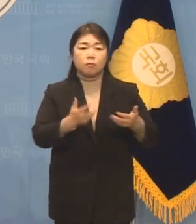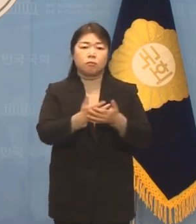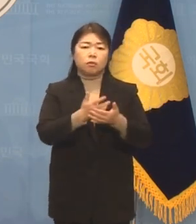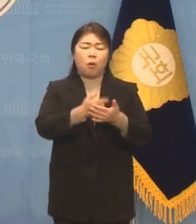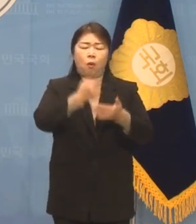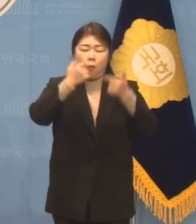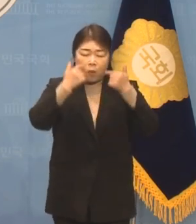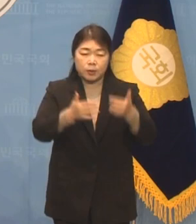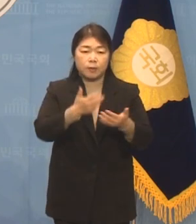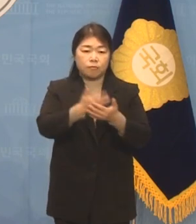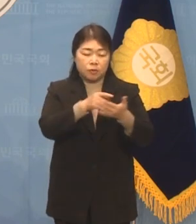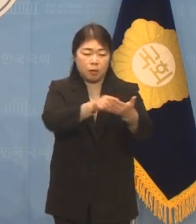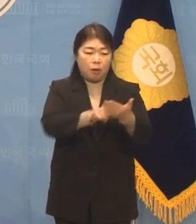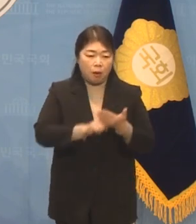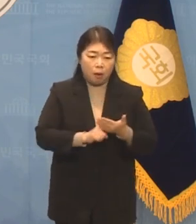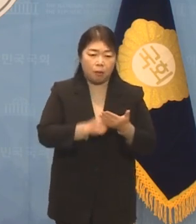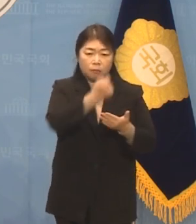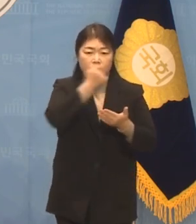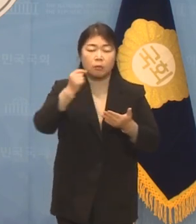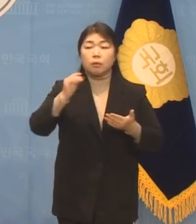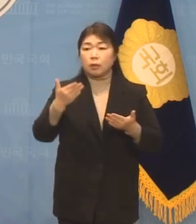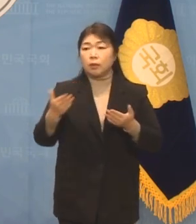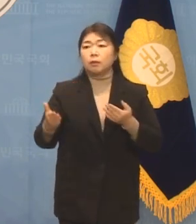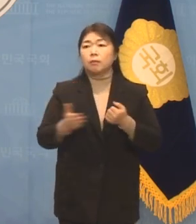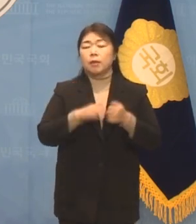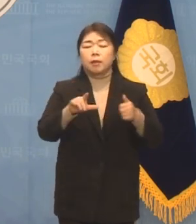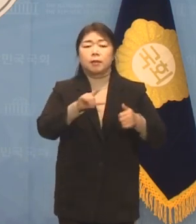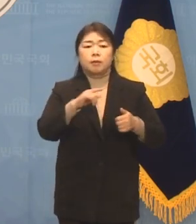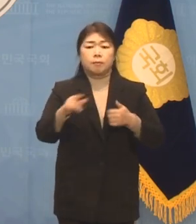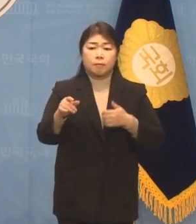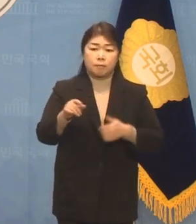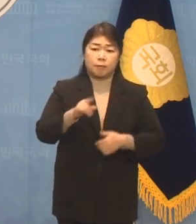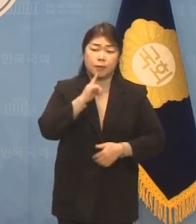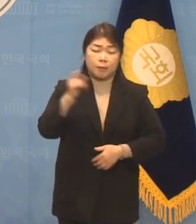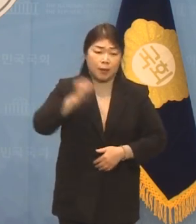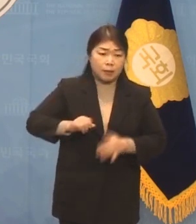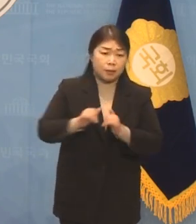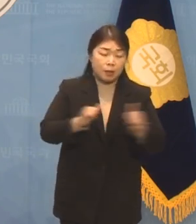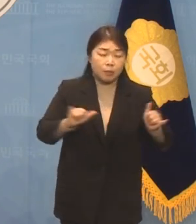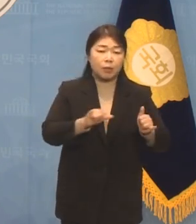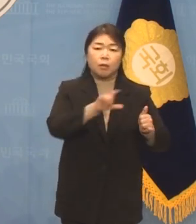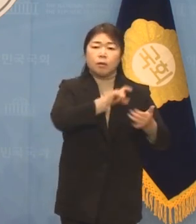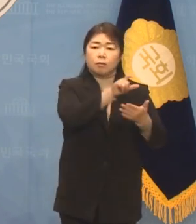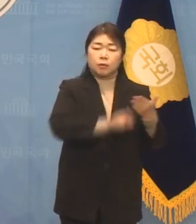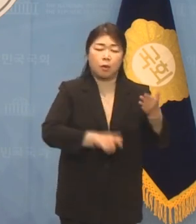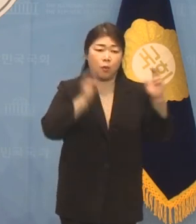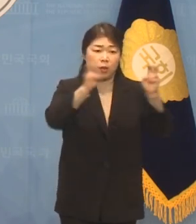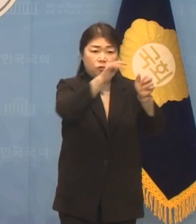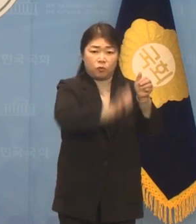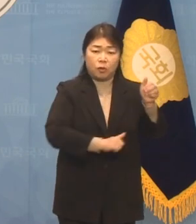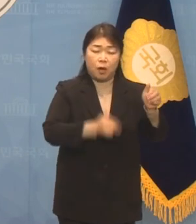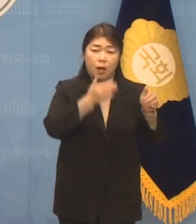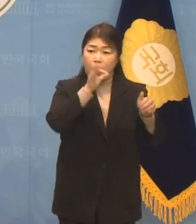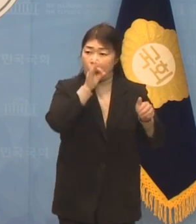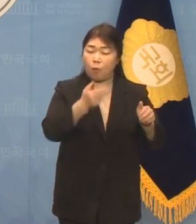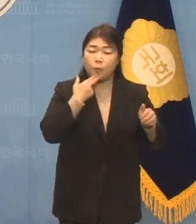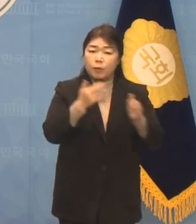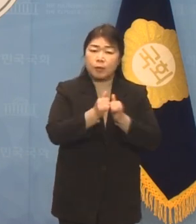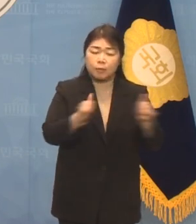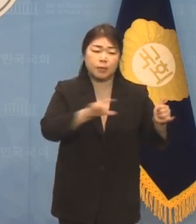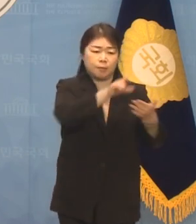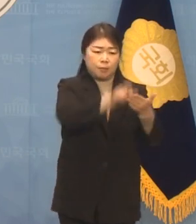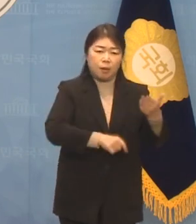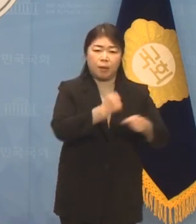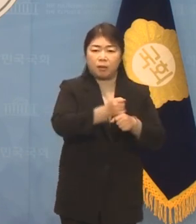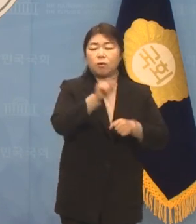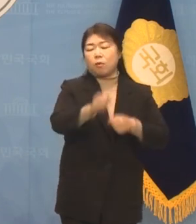이번에는 명백한 증거로 나왔으니 블랙리스트 근로감독 미룰 이유도 없습니다.